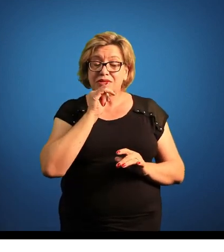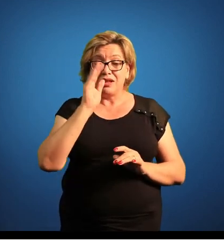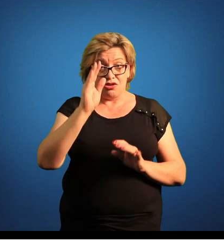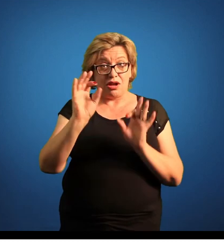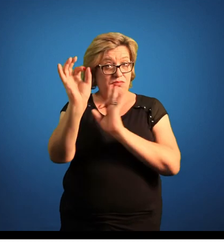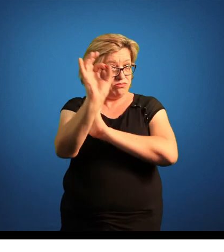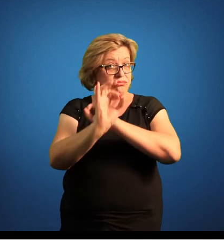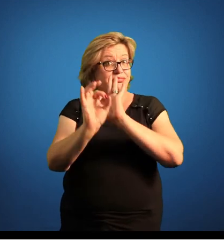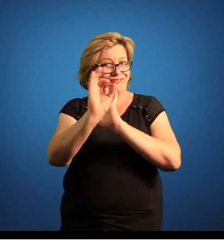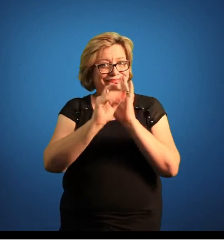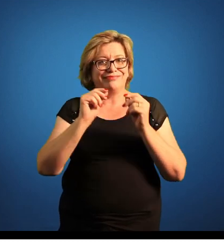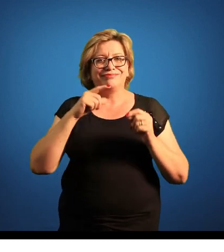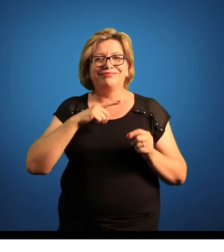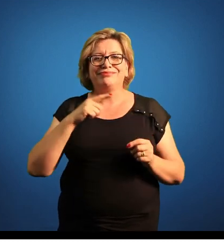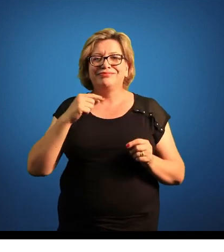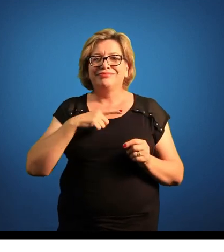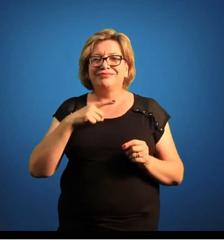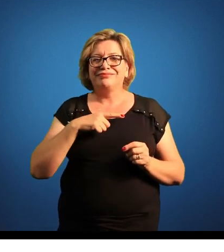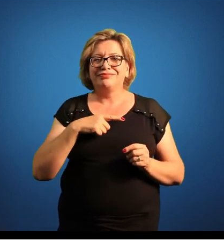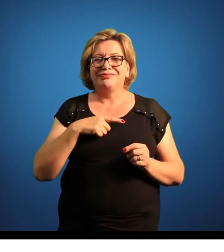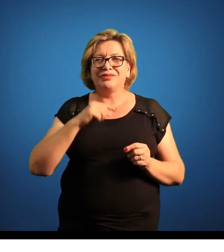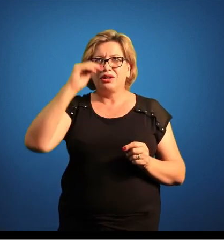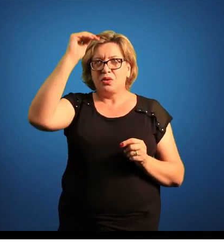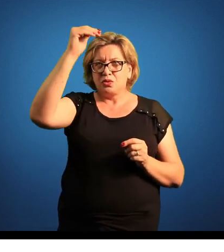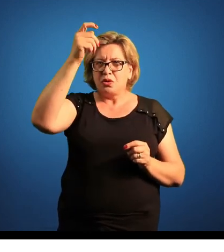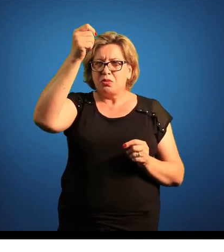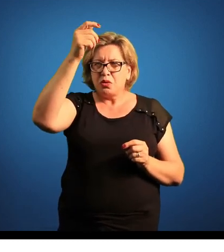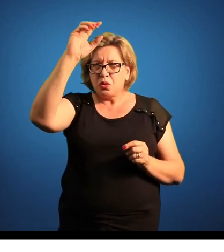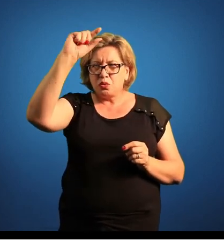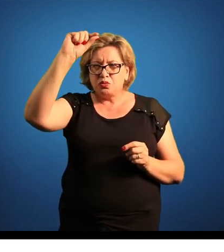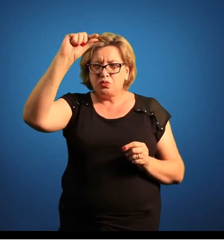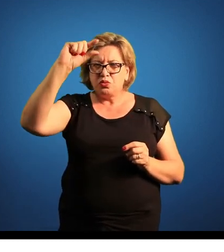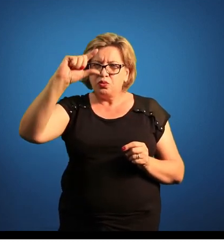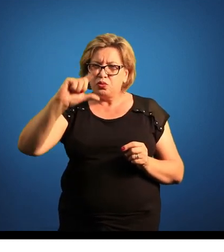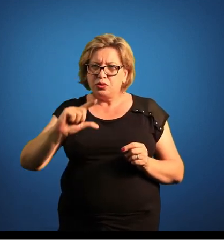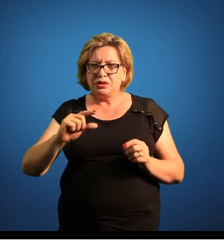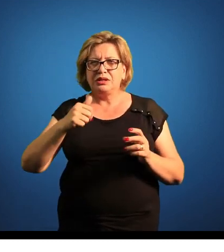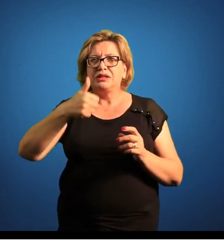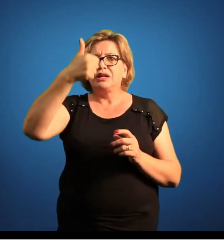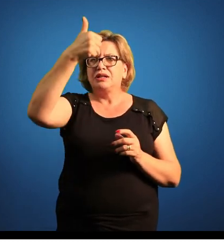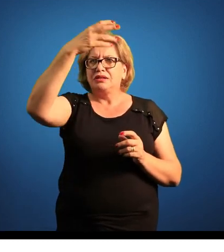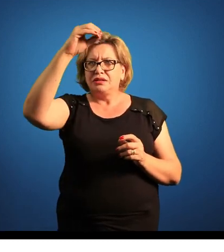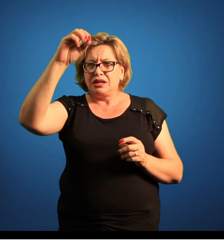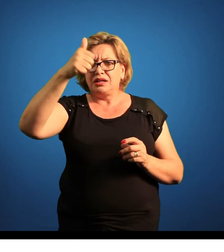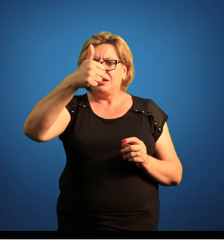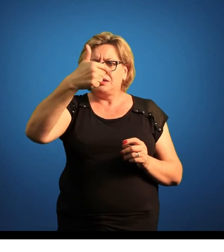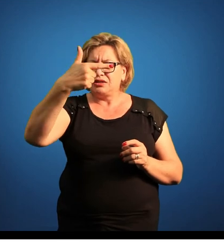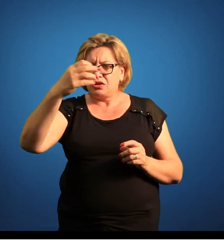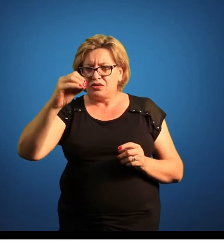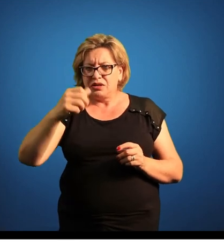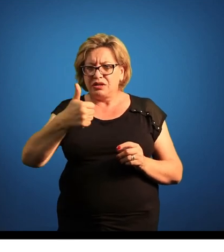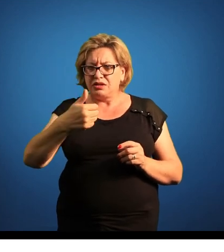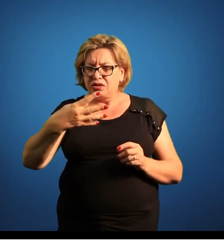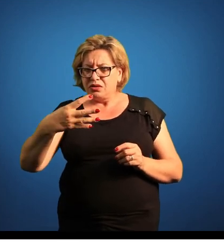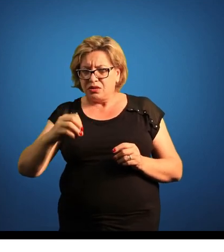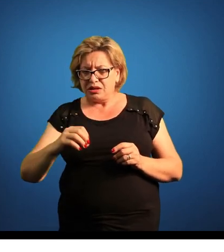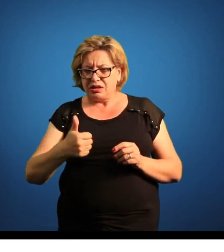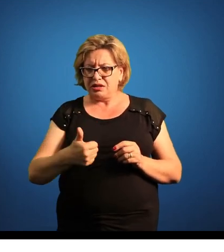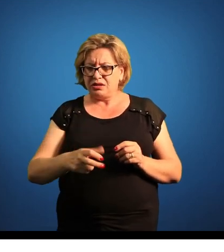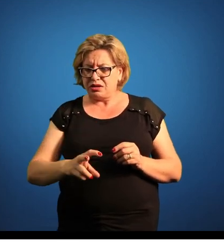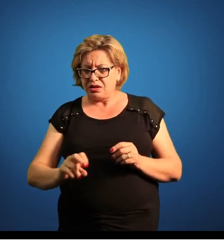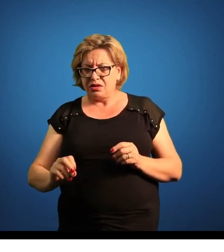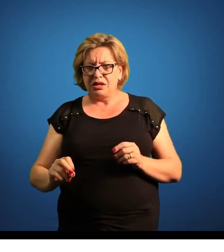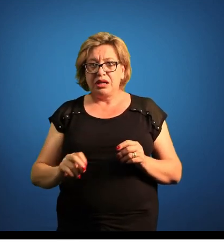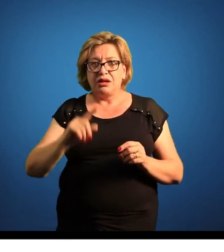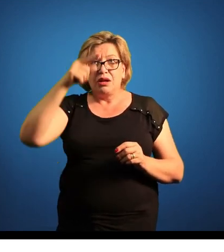em ordem, né? Eu tenho lá do menor para o maior valor 100, 120, 140 e